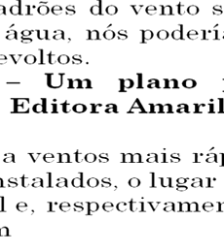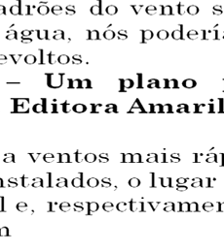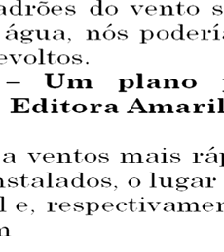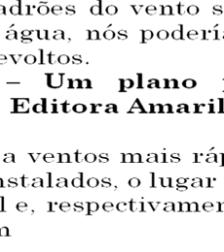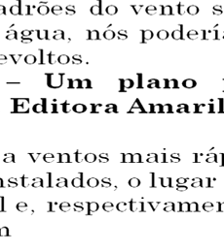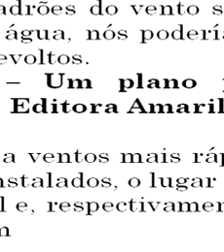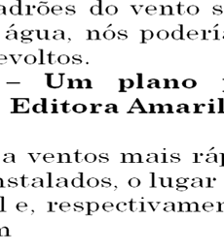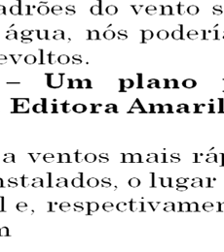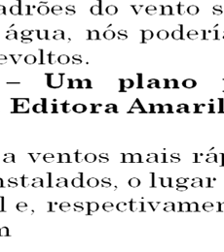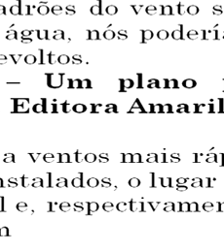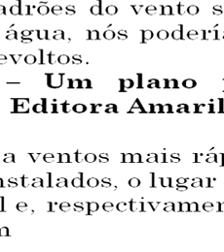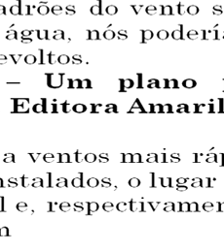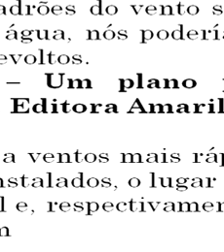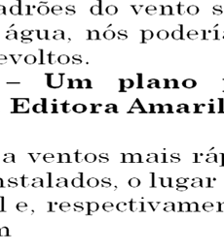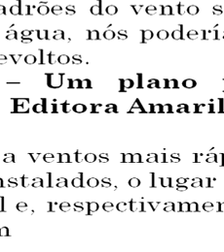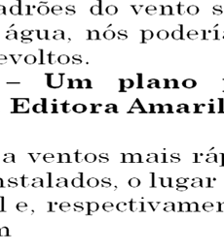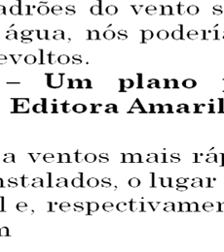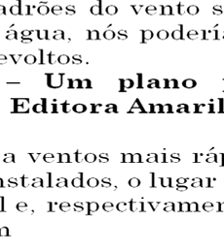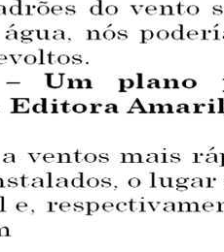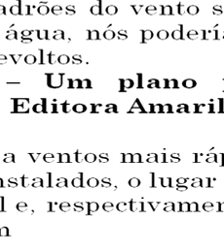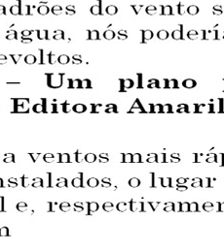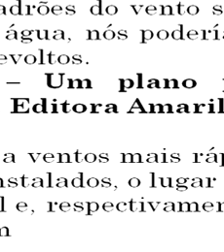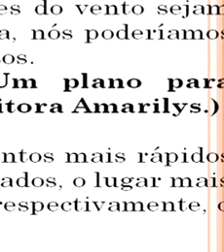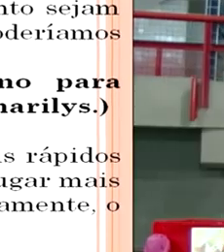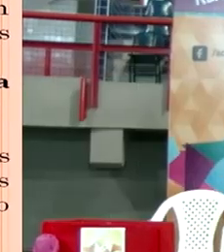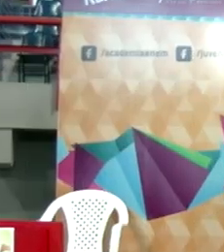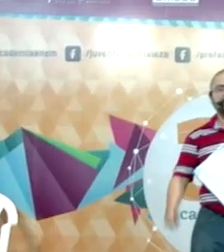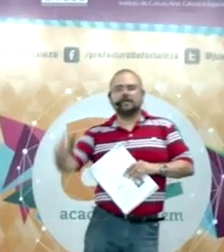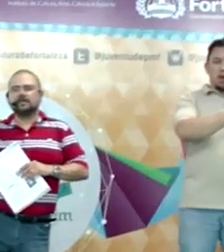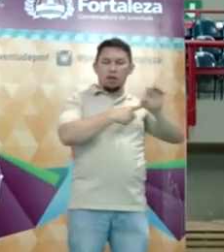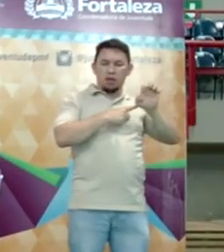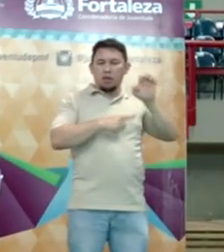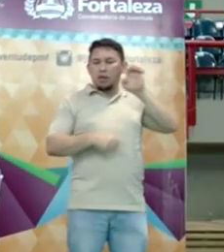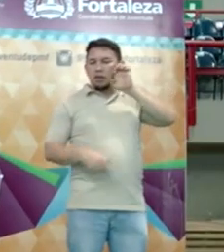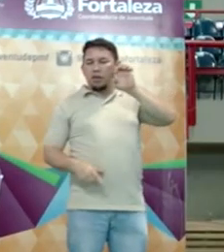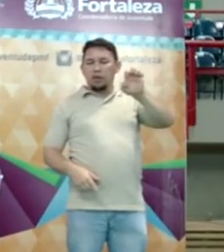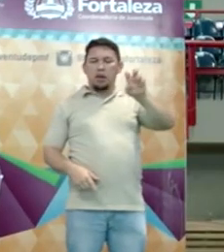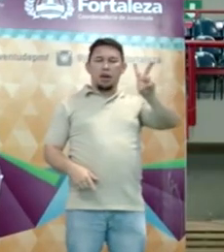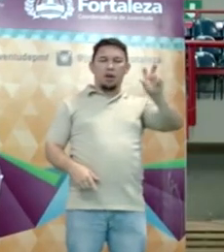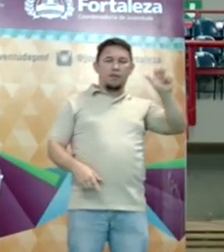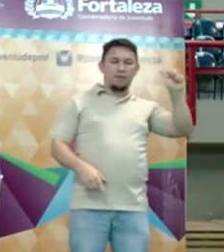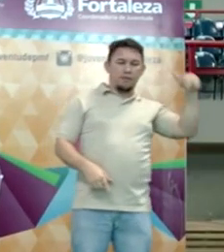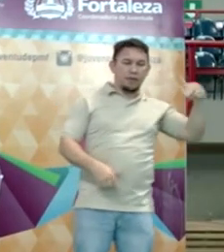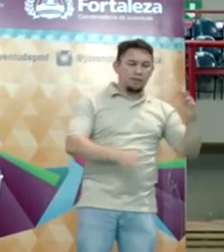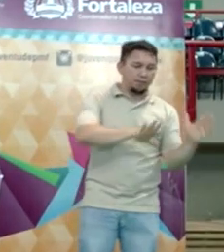a resposta correta é o item E de Eva. Detalhe.